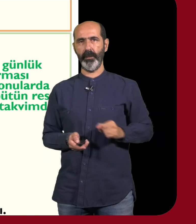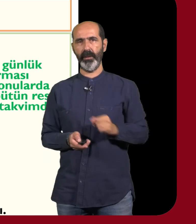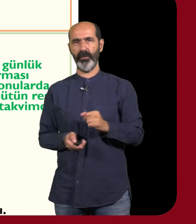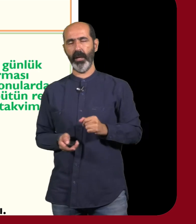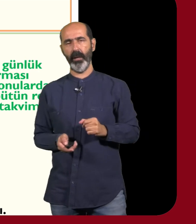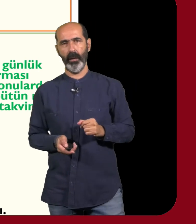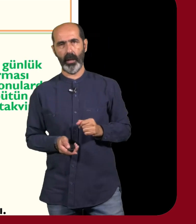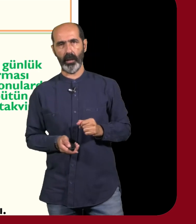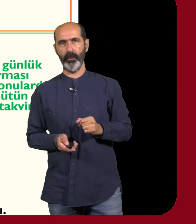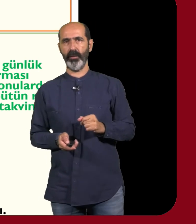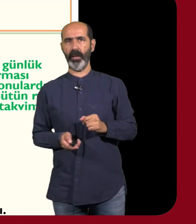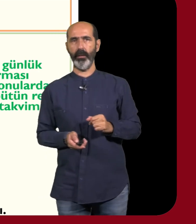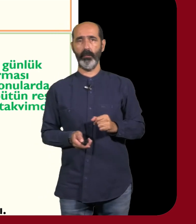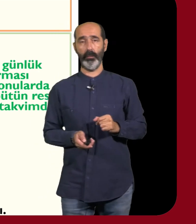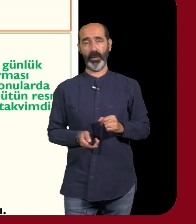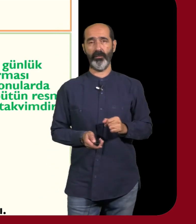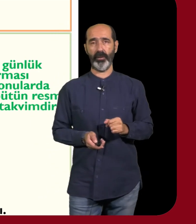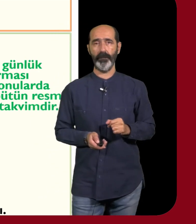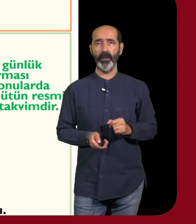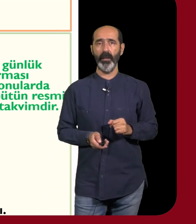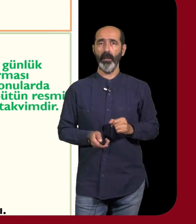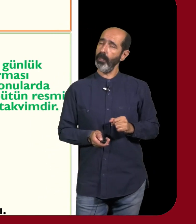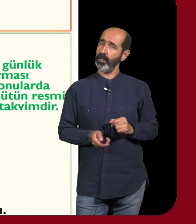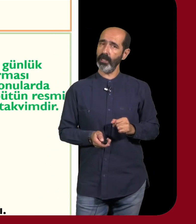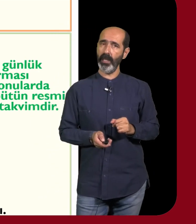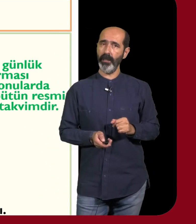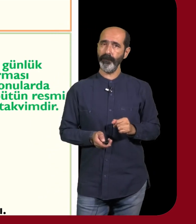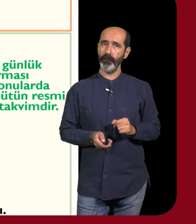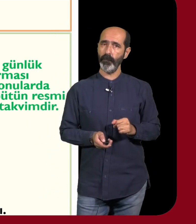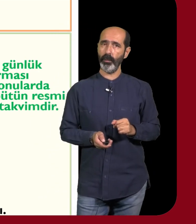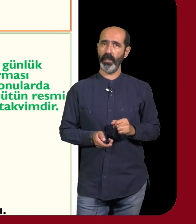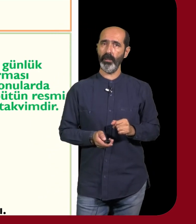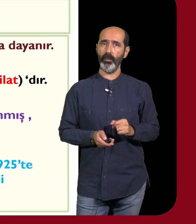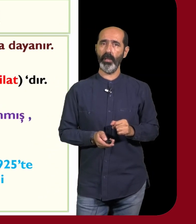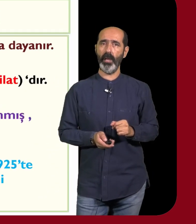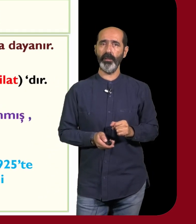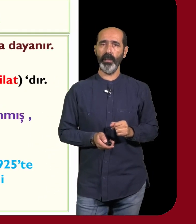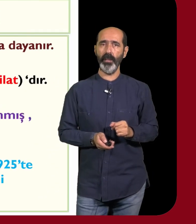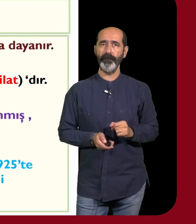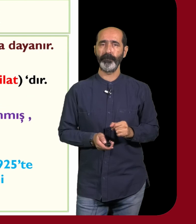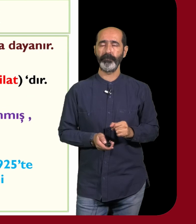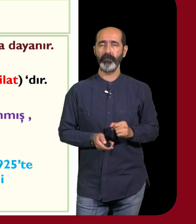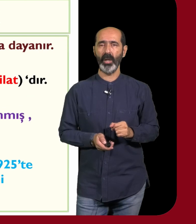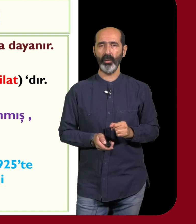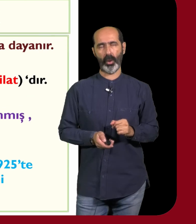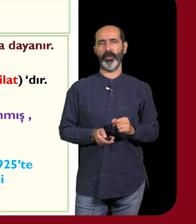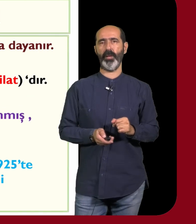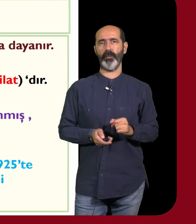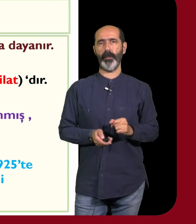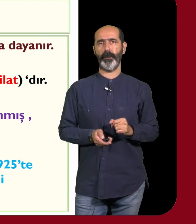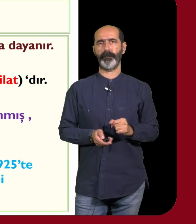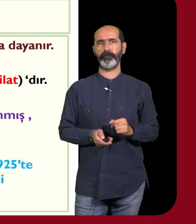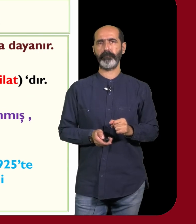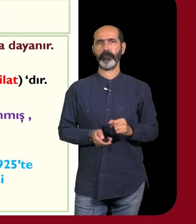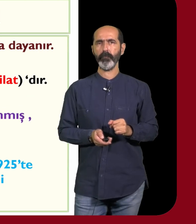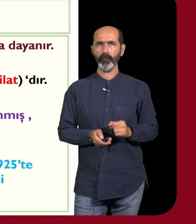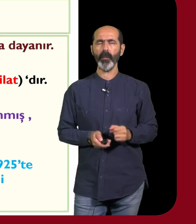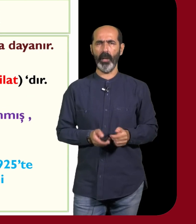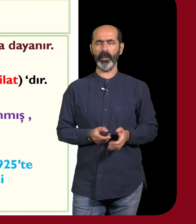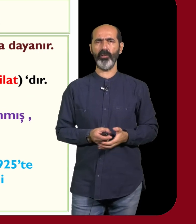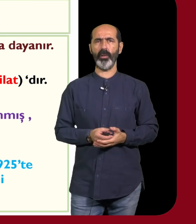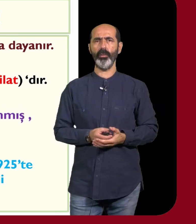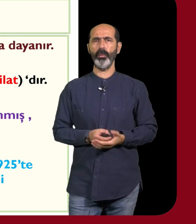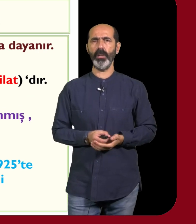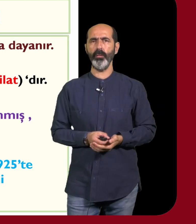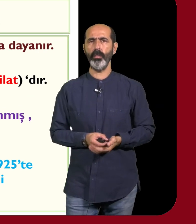Rumi takvim değil de aklımıza bu bu peki gelelim Türkler'in kullandığı son tatlı